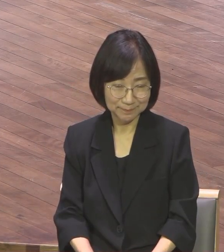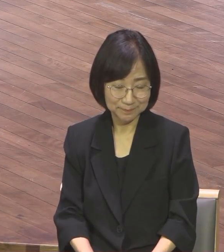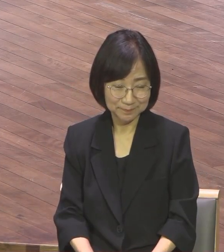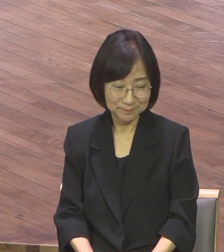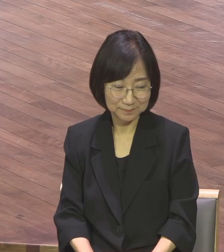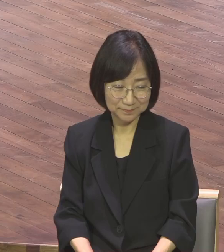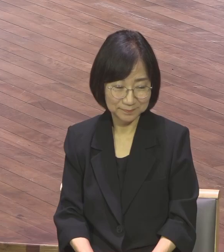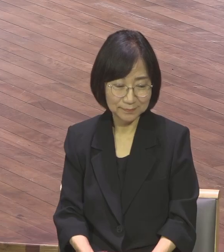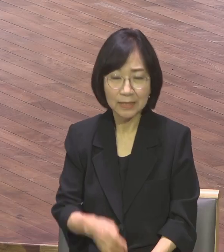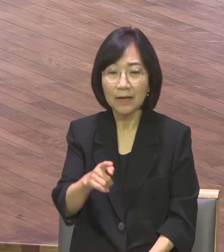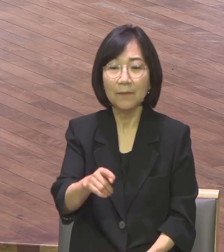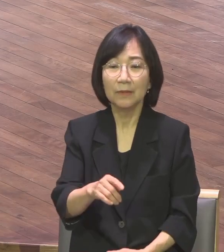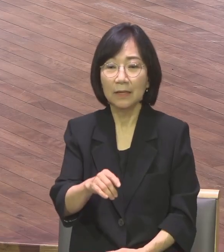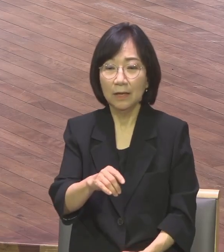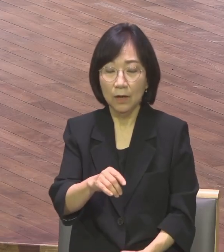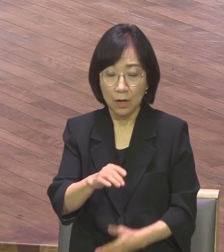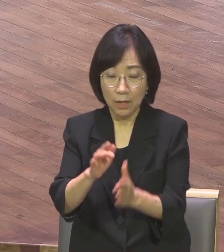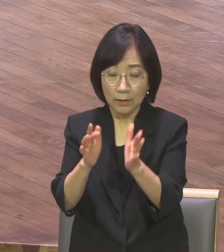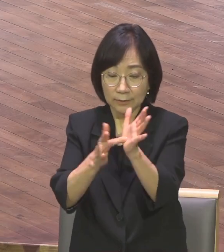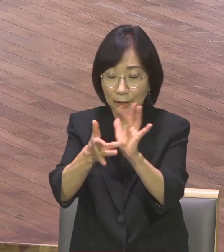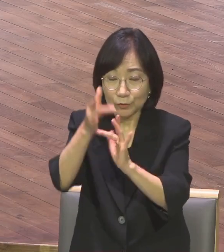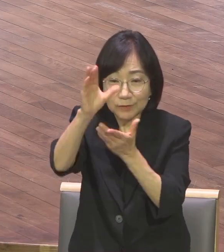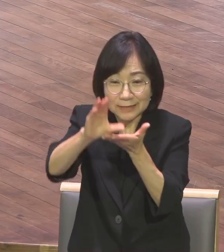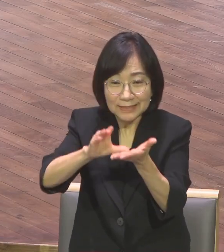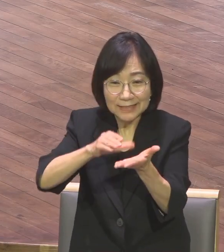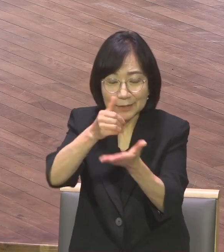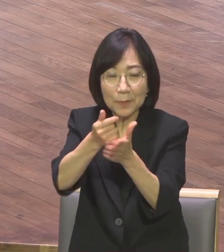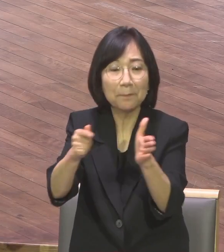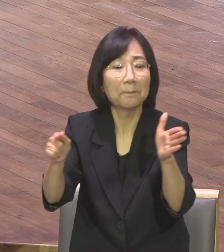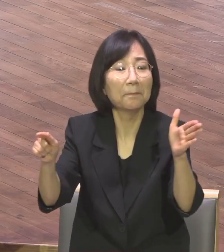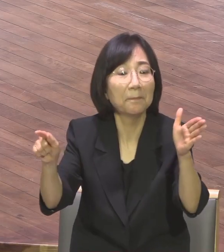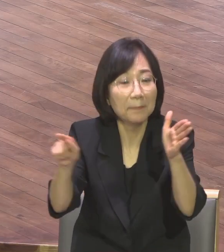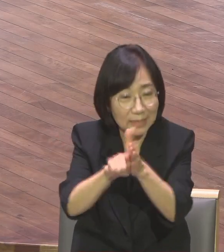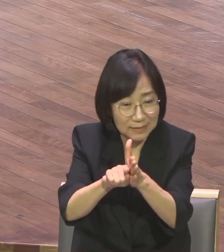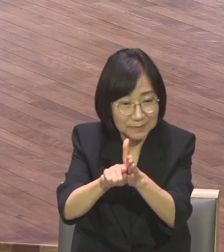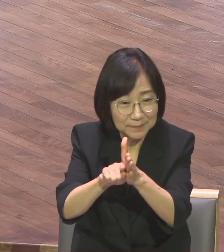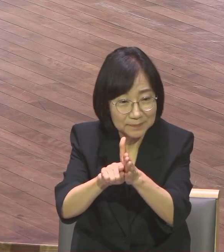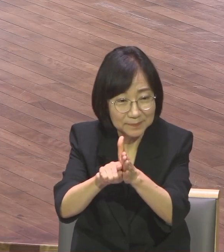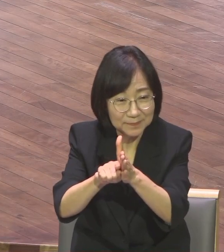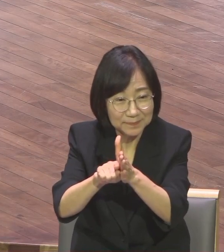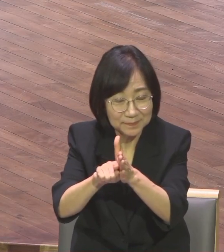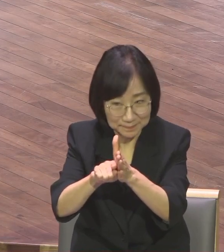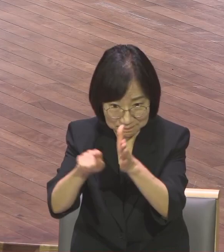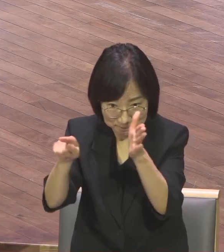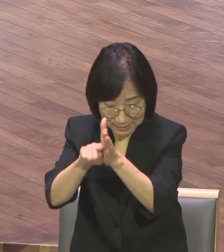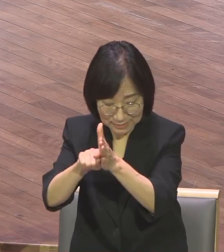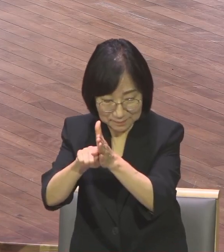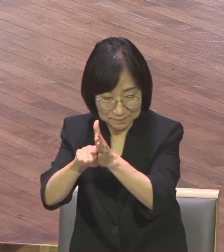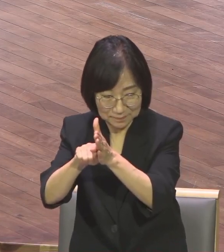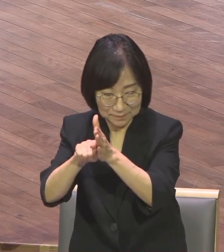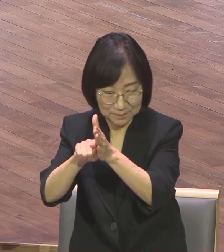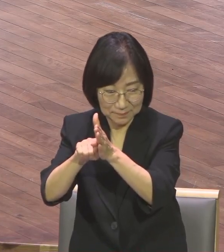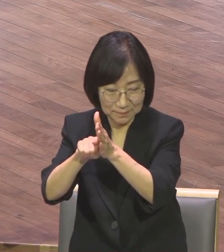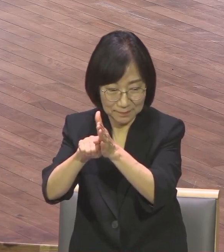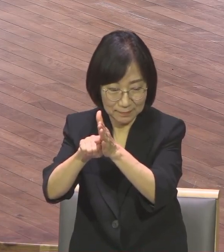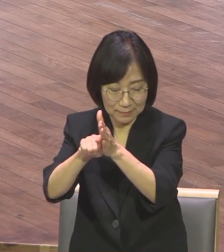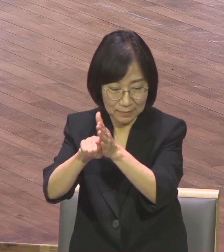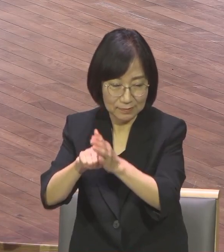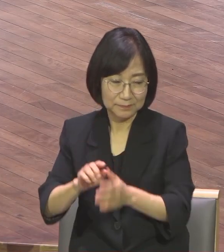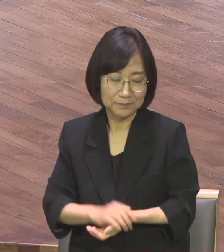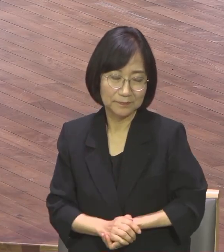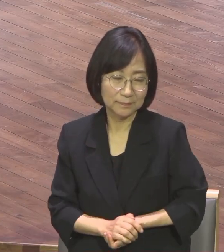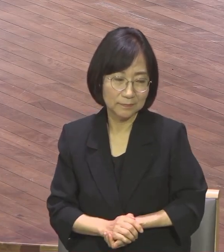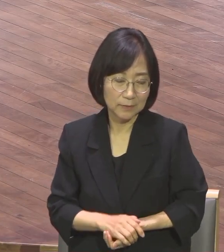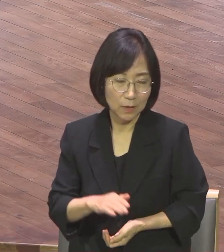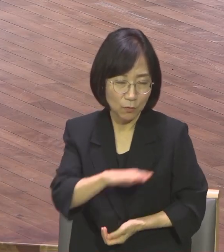예수 그리스도를 믿음으로 상속자. 우리가 영생의 소망을 가지는 것은 결코 우리의 행위가